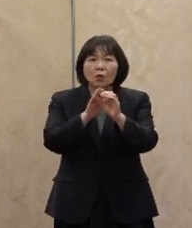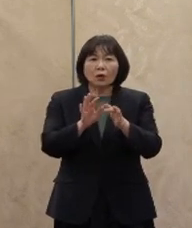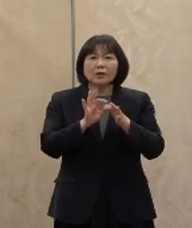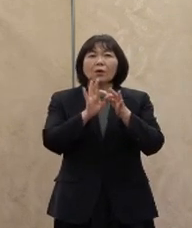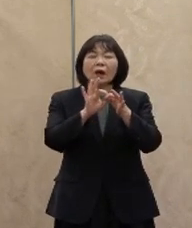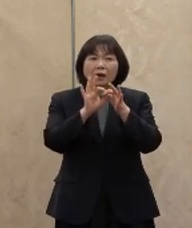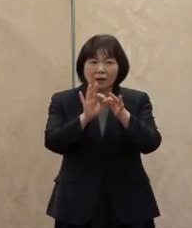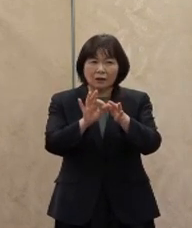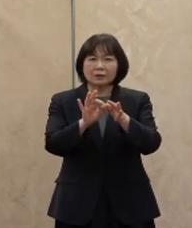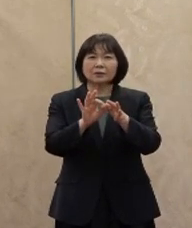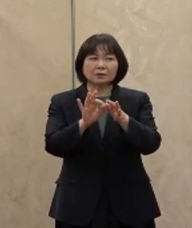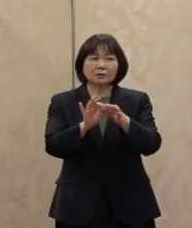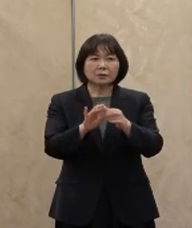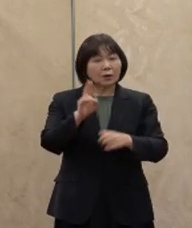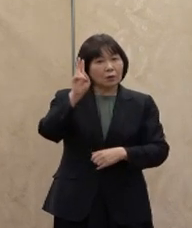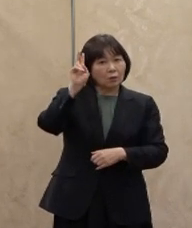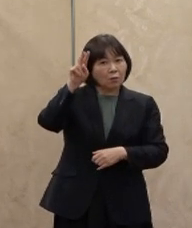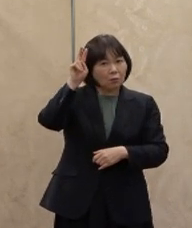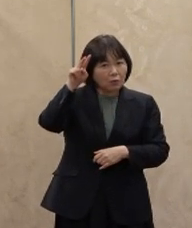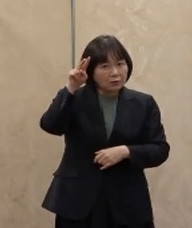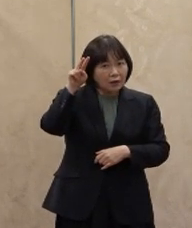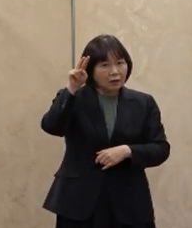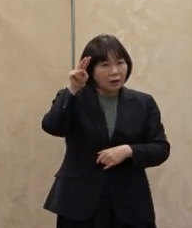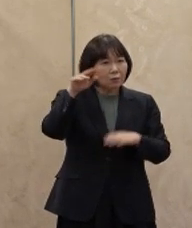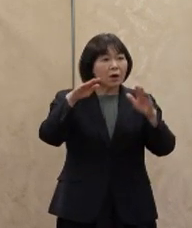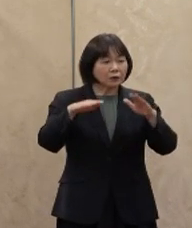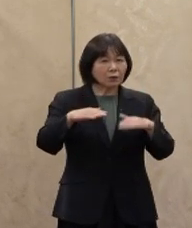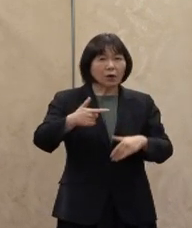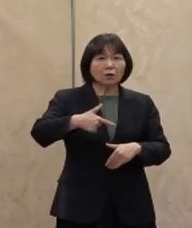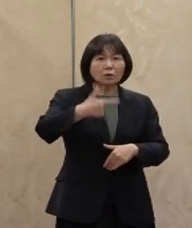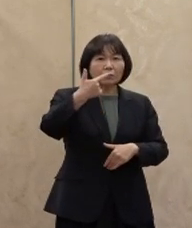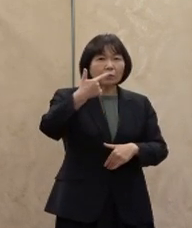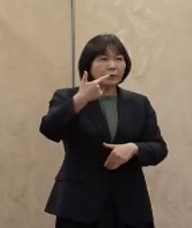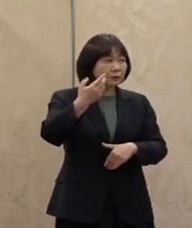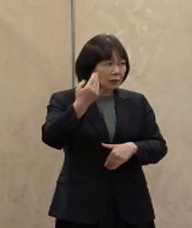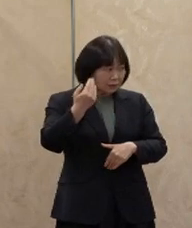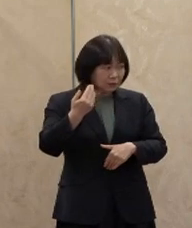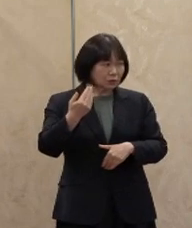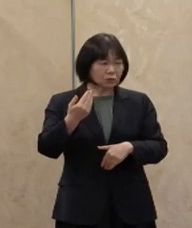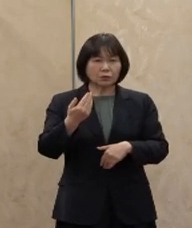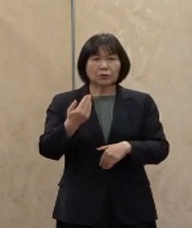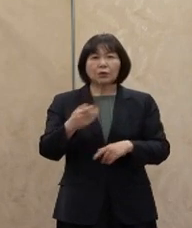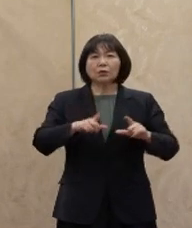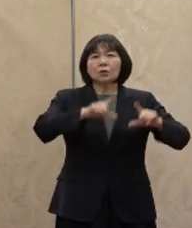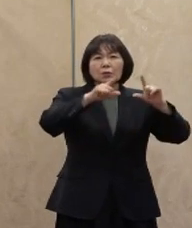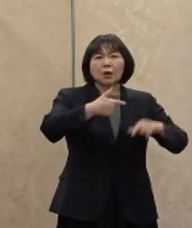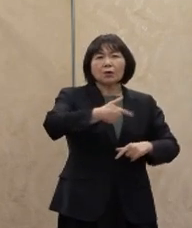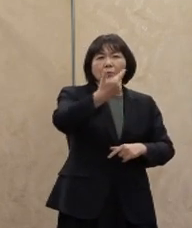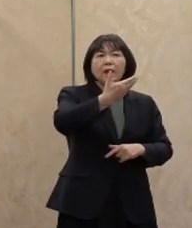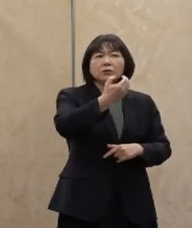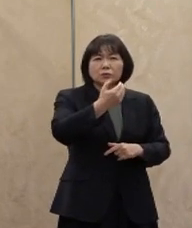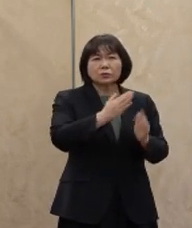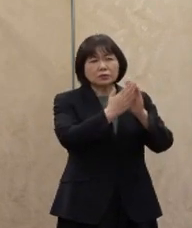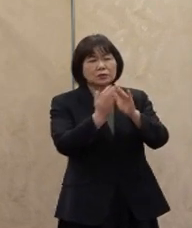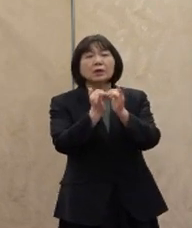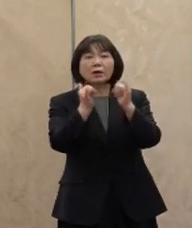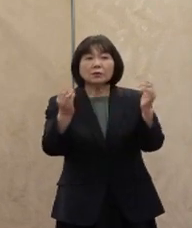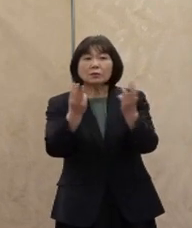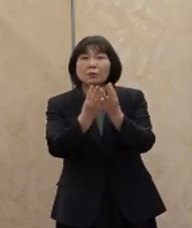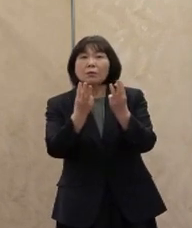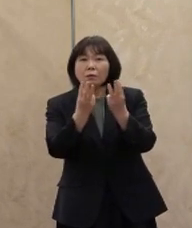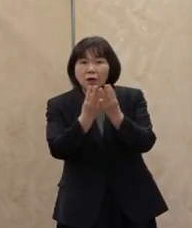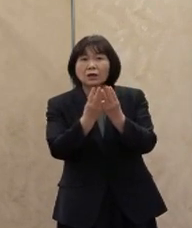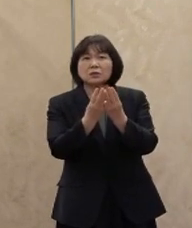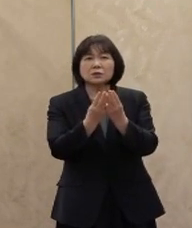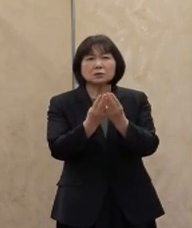の死者数がですね、まあ、大阪、昨日時点で691人で、東京が、まあ、690人と、まあ、死者数に関して言うと、